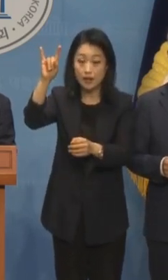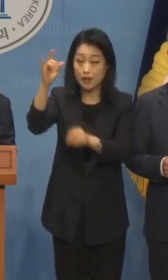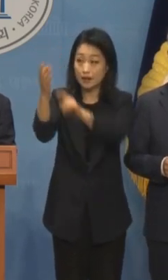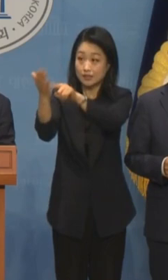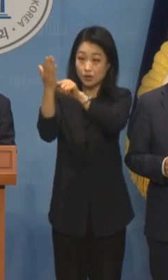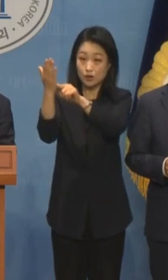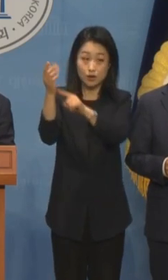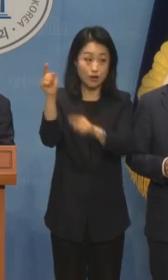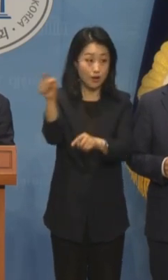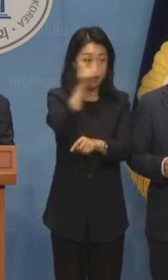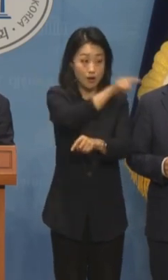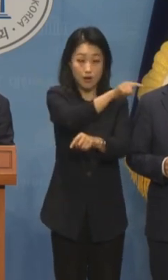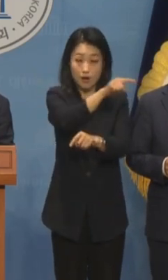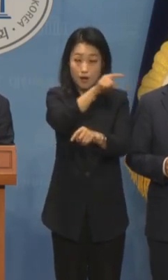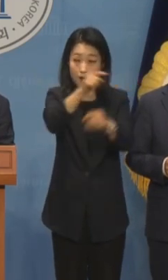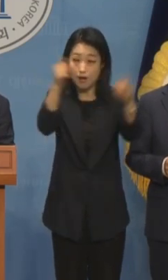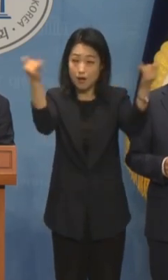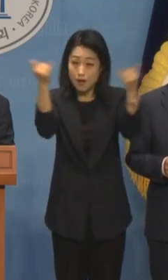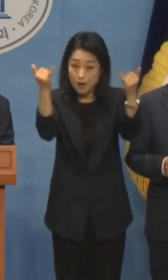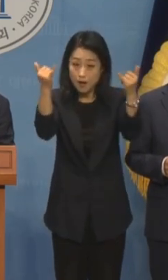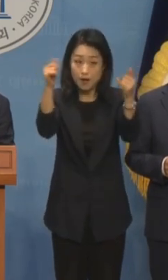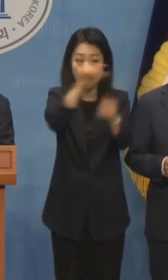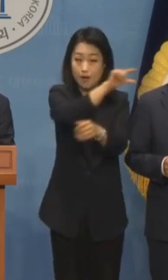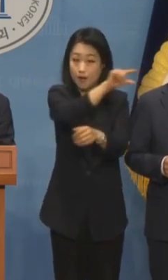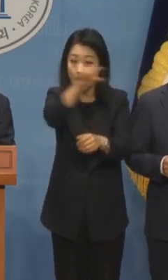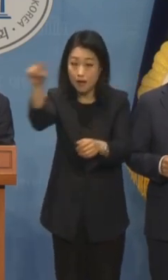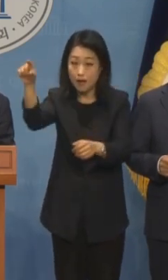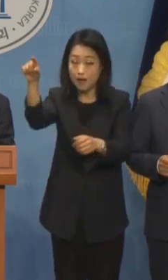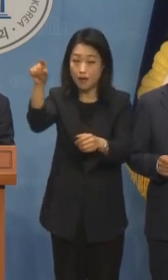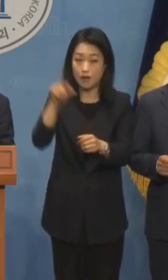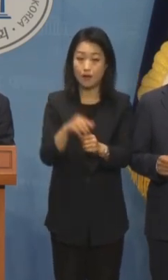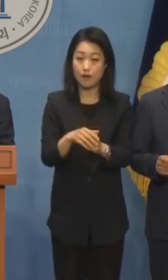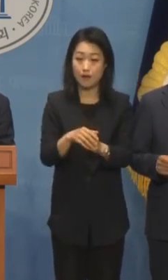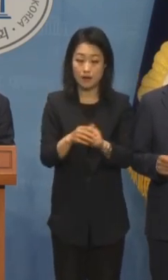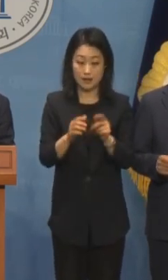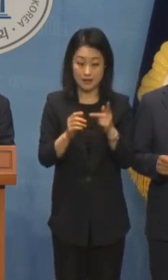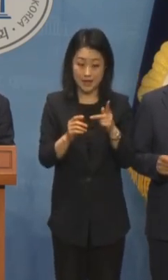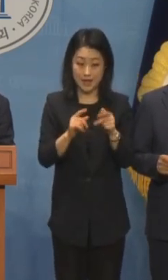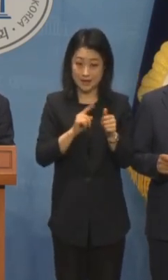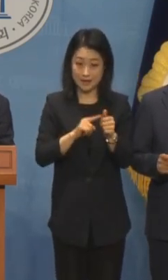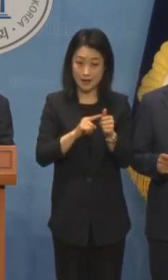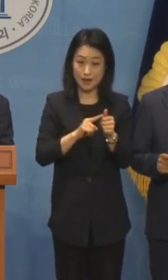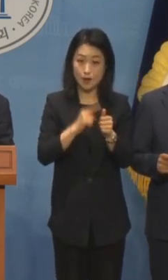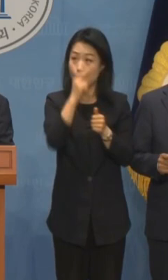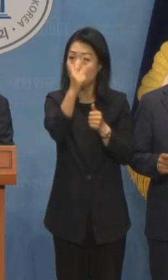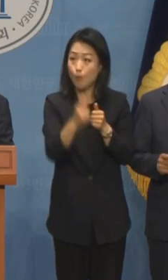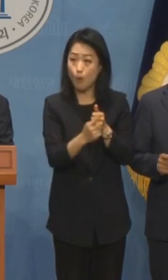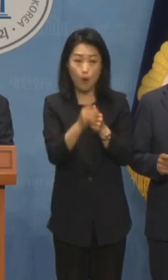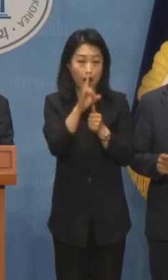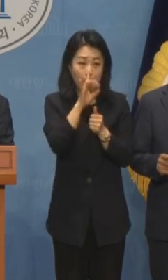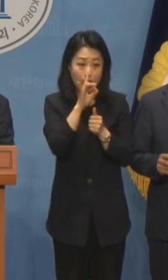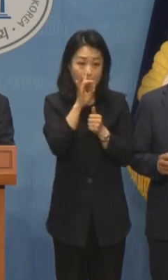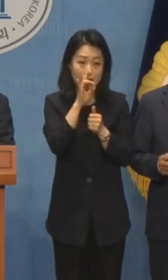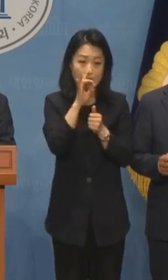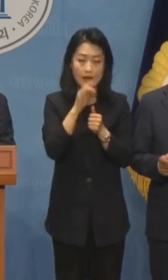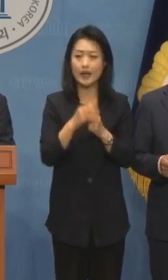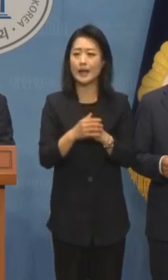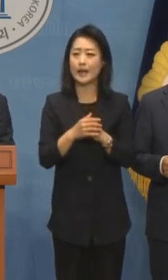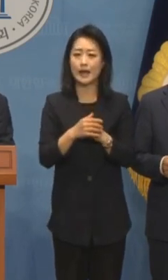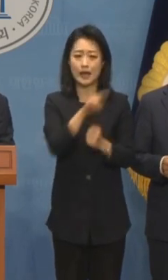접촉할 뿐만 아니라 그 동향조차 제대로 K요원을 통해 보고되지 않는 상황은